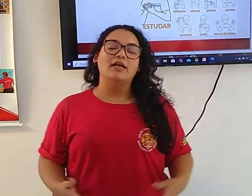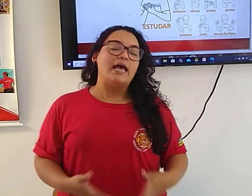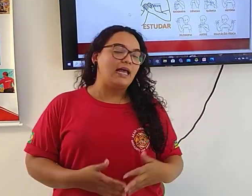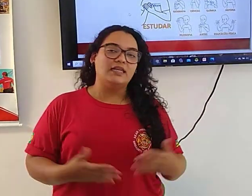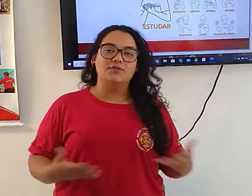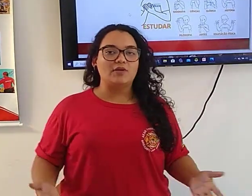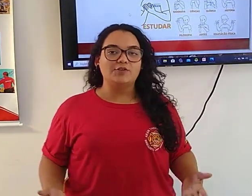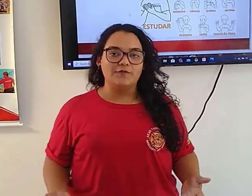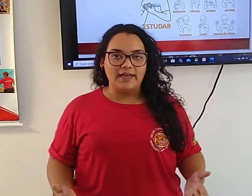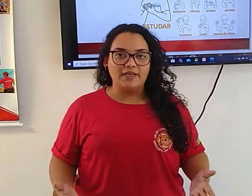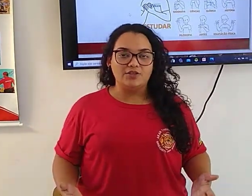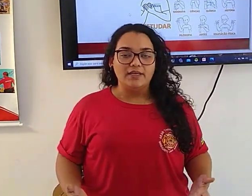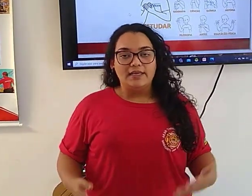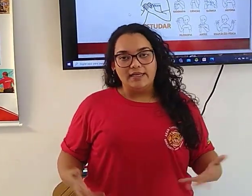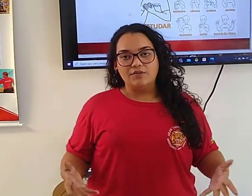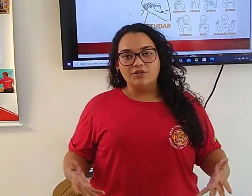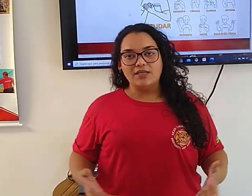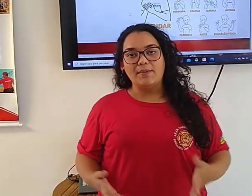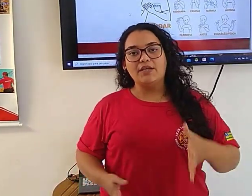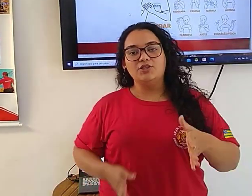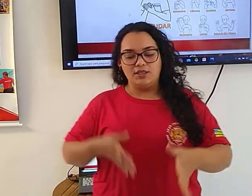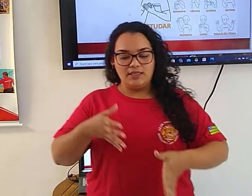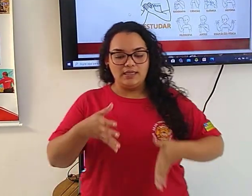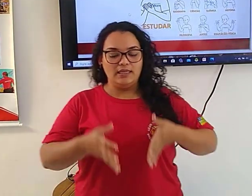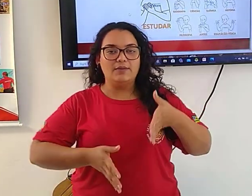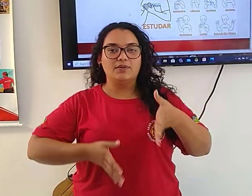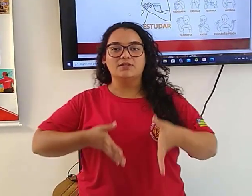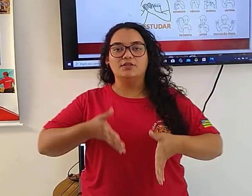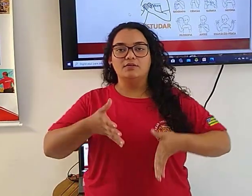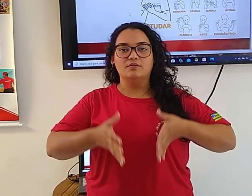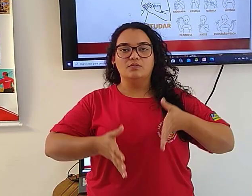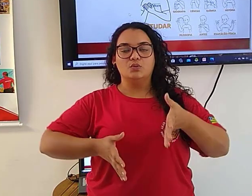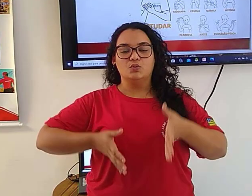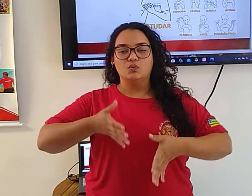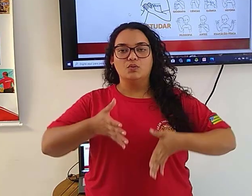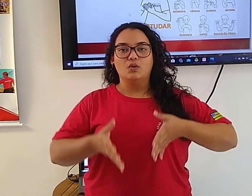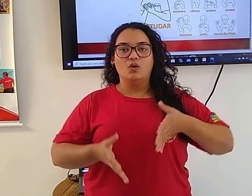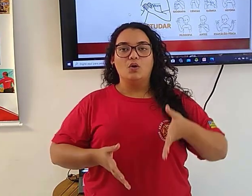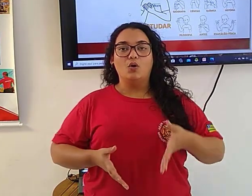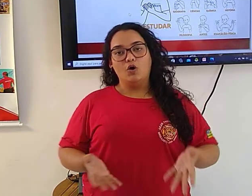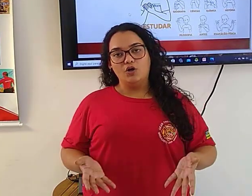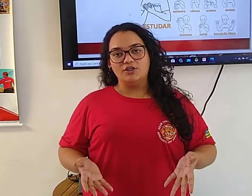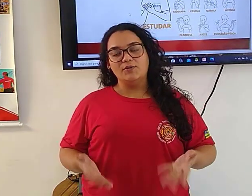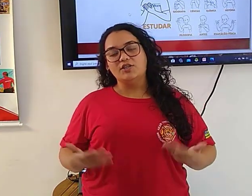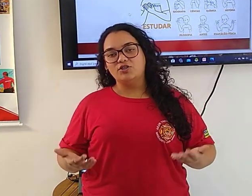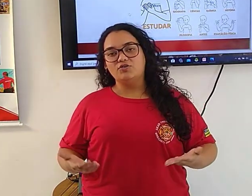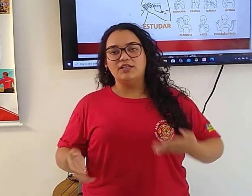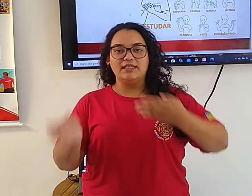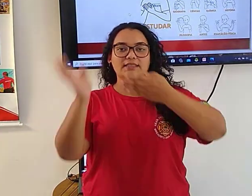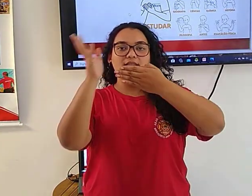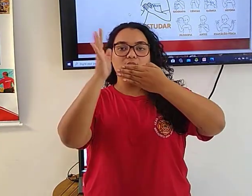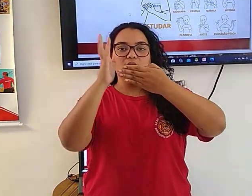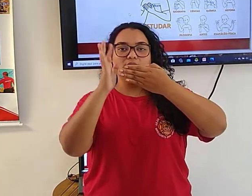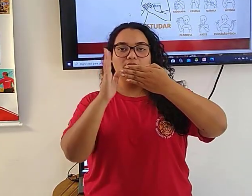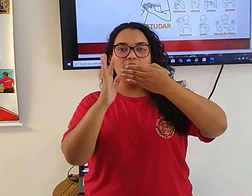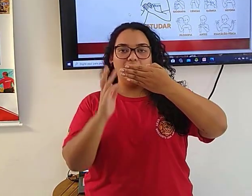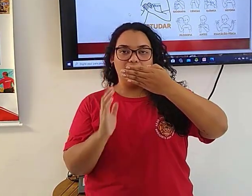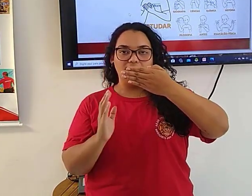A Libras não é diferente. Então, antigamente, Libras. Hoje, muita gente utiliza Libras.